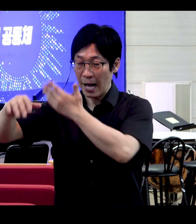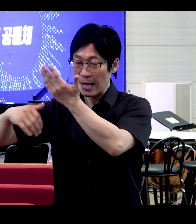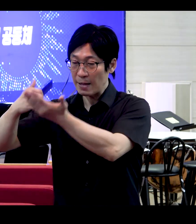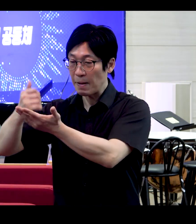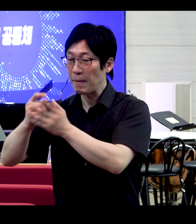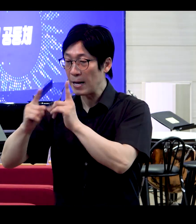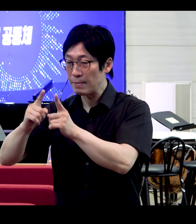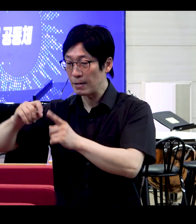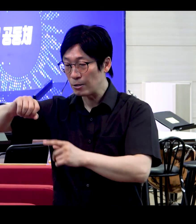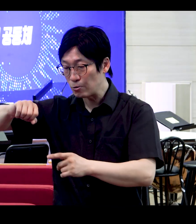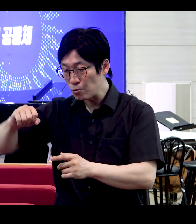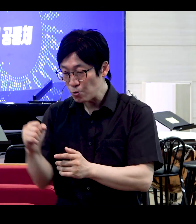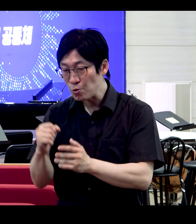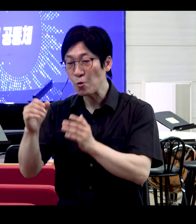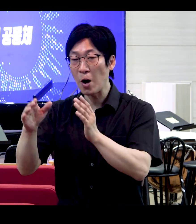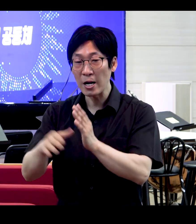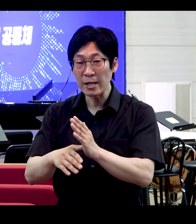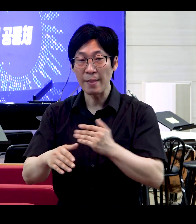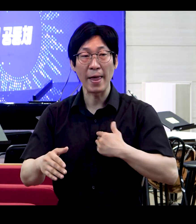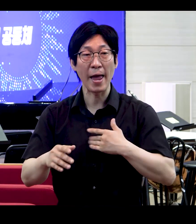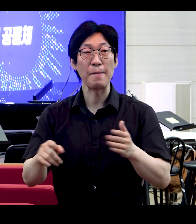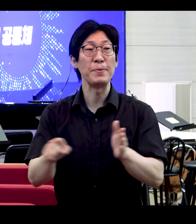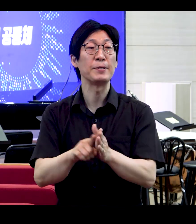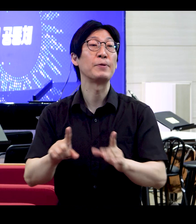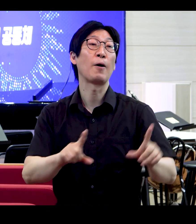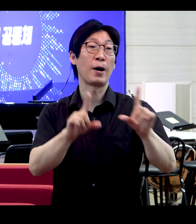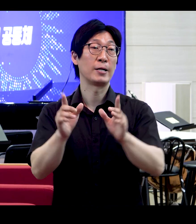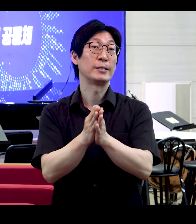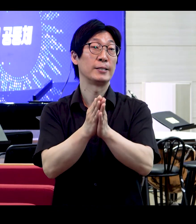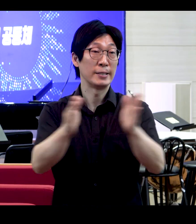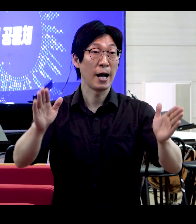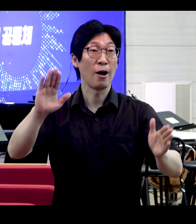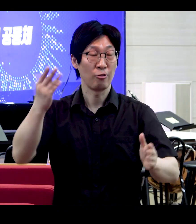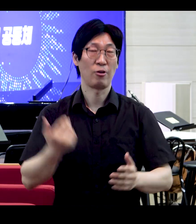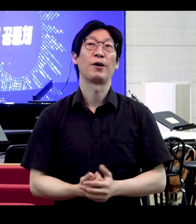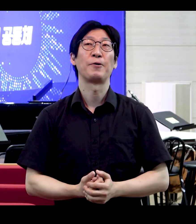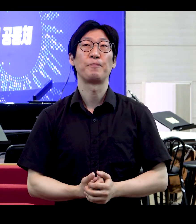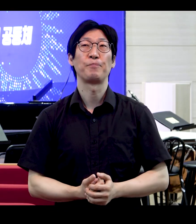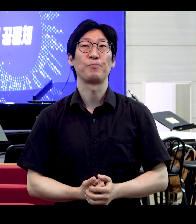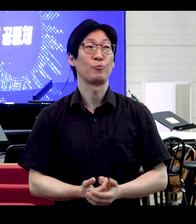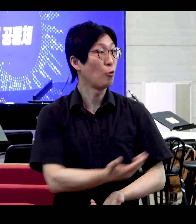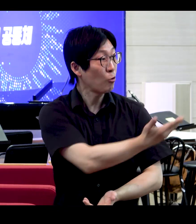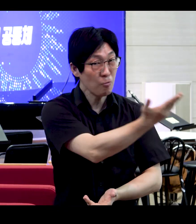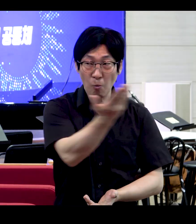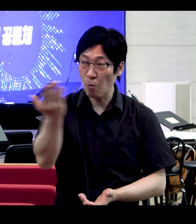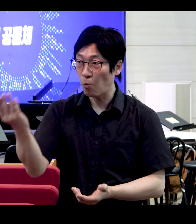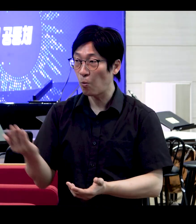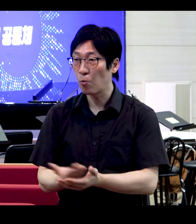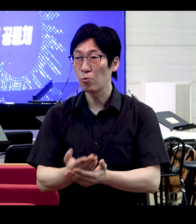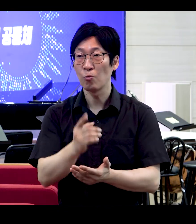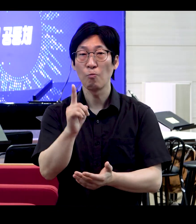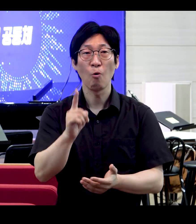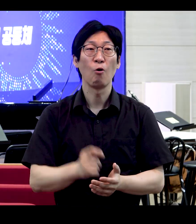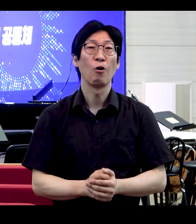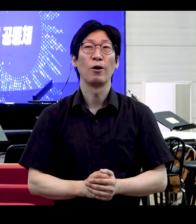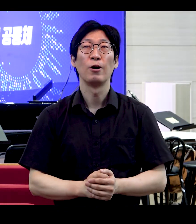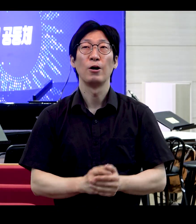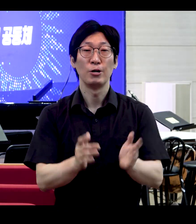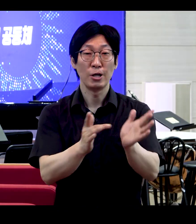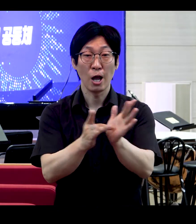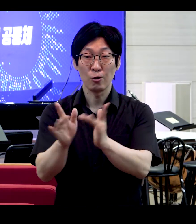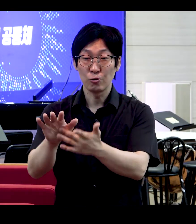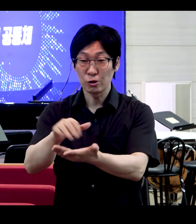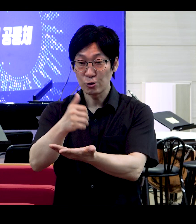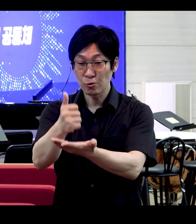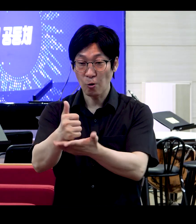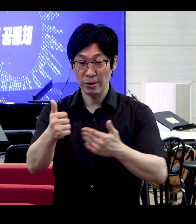말씀에 순종함으로 시작됩니다. 그렇잖아요. 여러분, 여기 있는 모든 사람이 다 뭐예요?